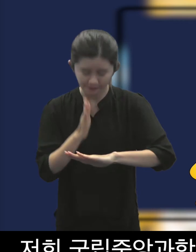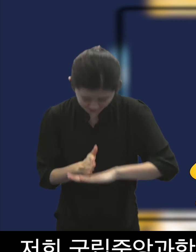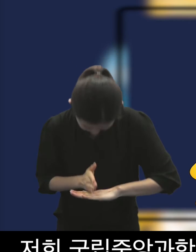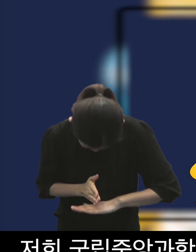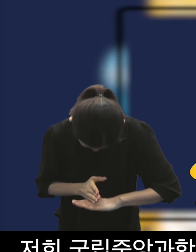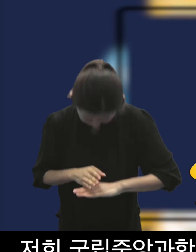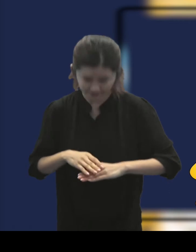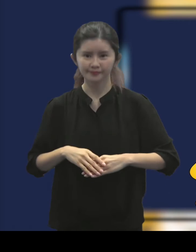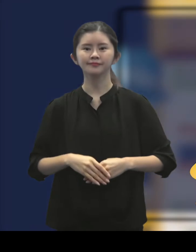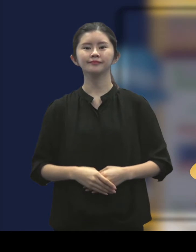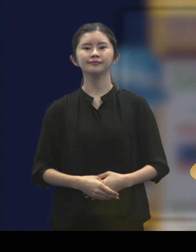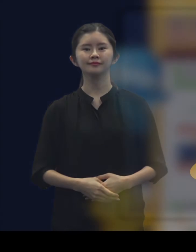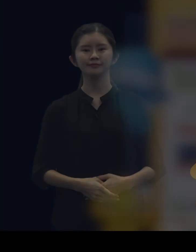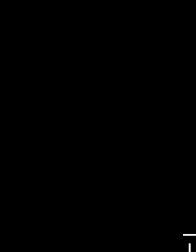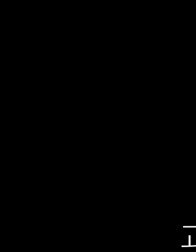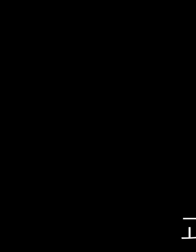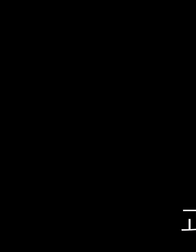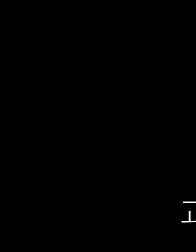감사합니다.